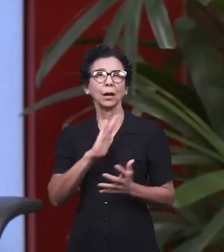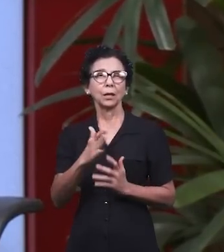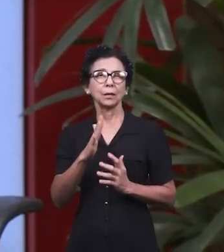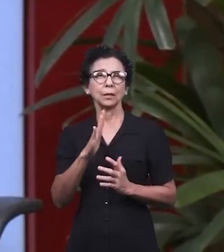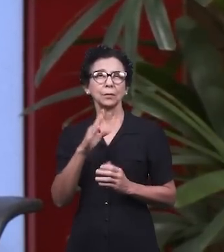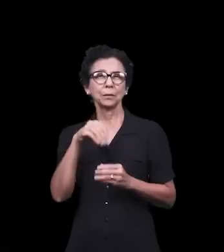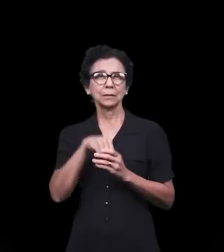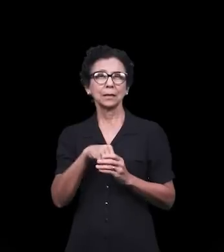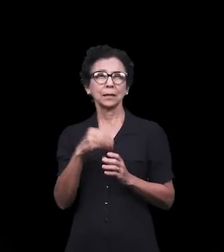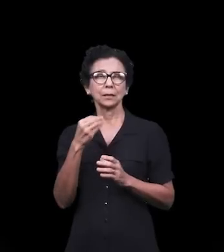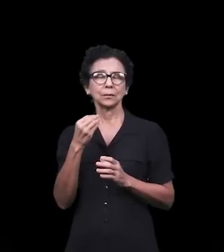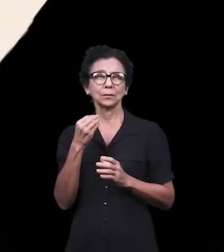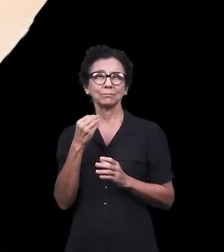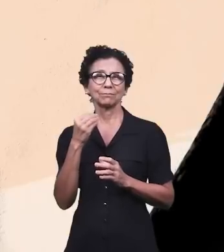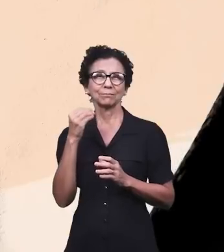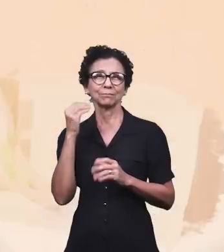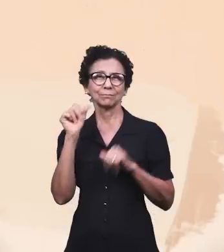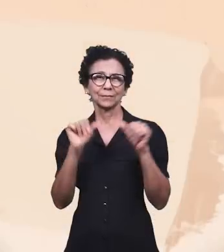língua de sinais.